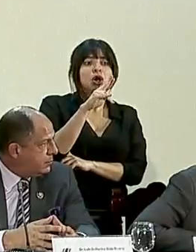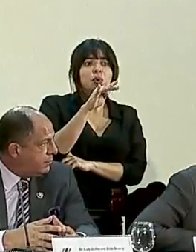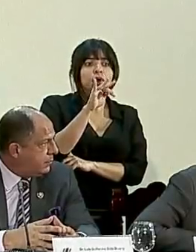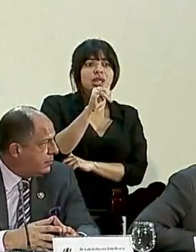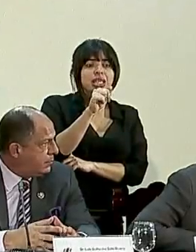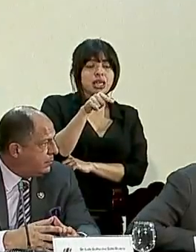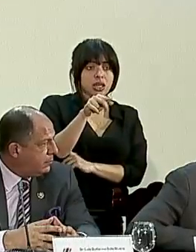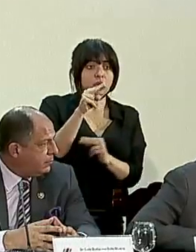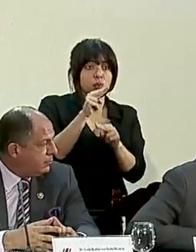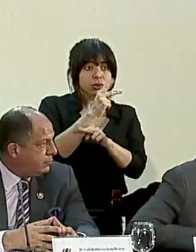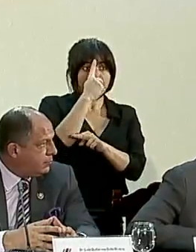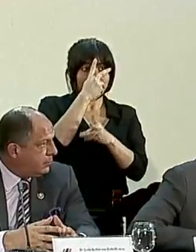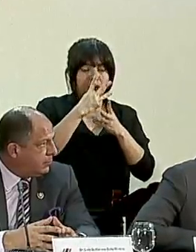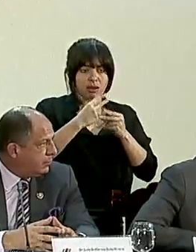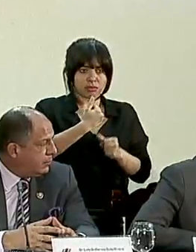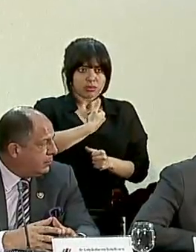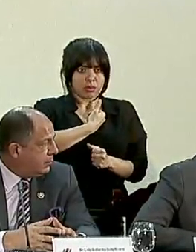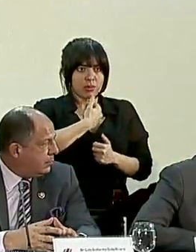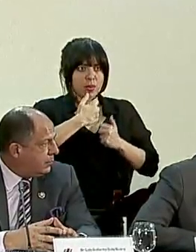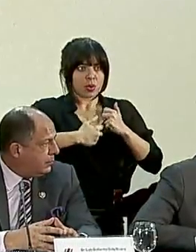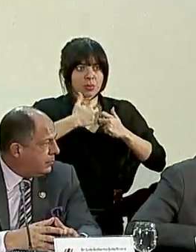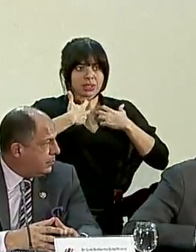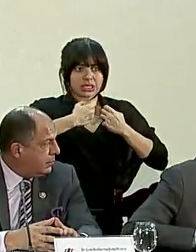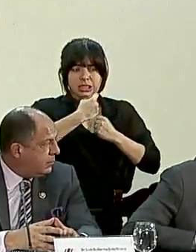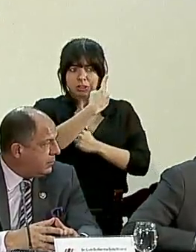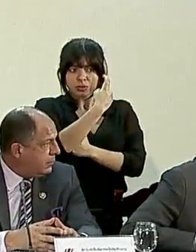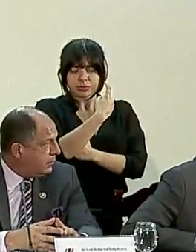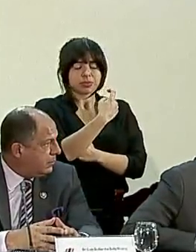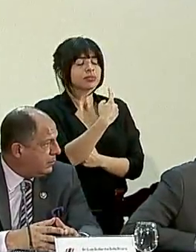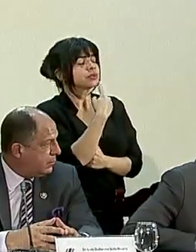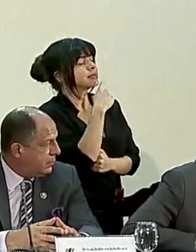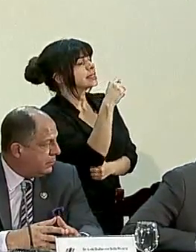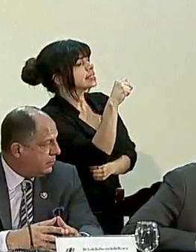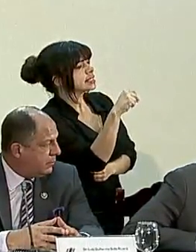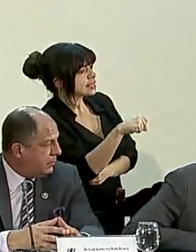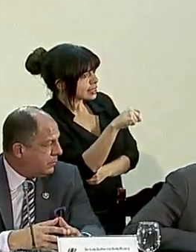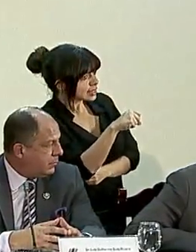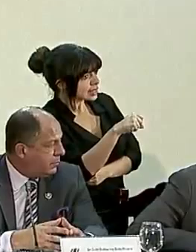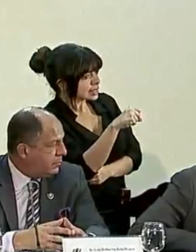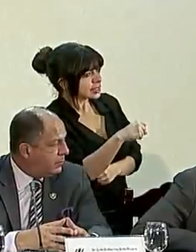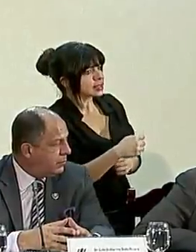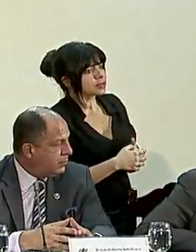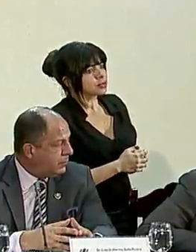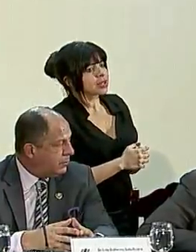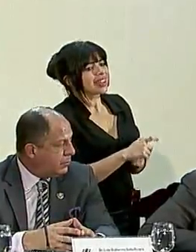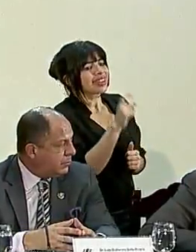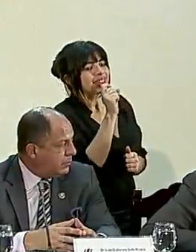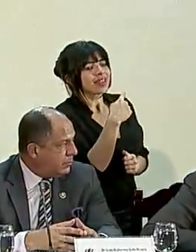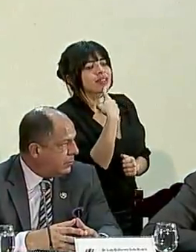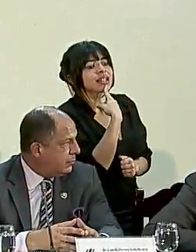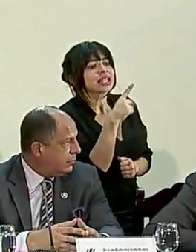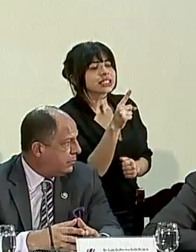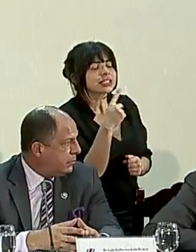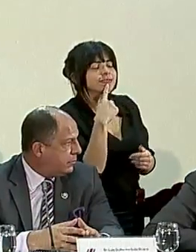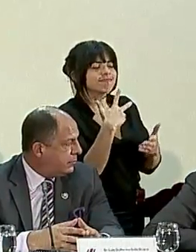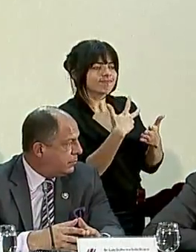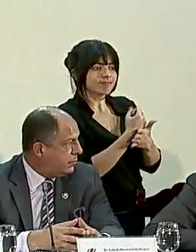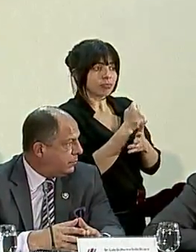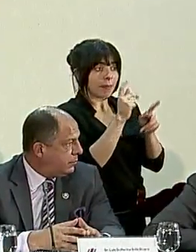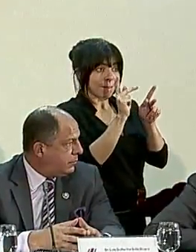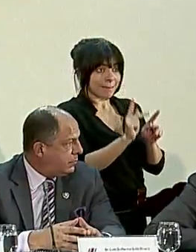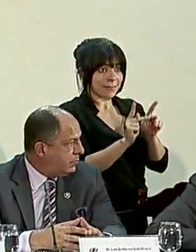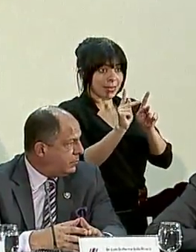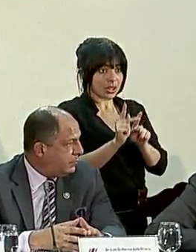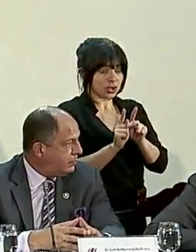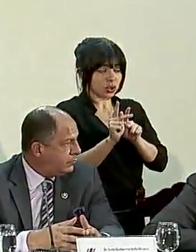poder solucionar sus problemas de salud. Sí, hay que decir que lamentablemente las personas